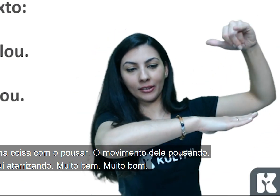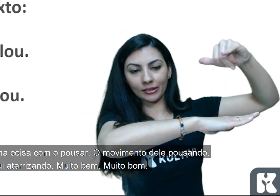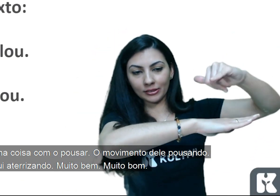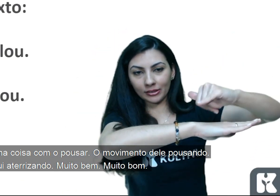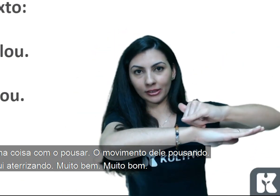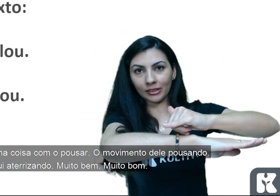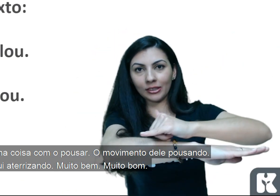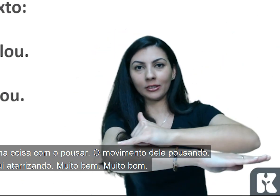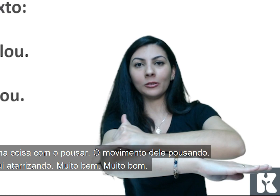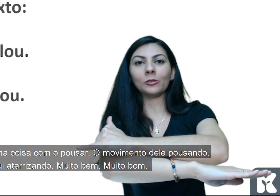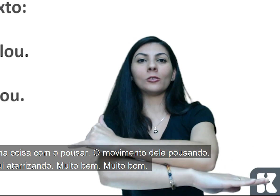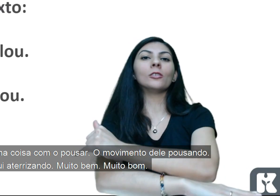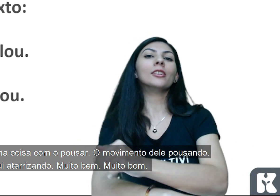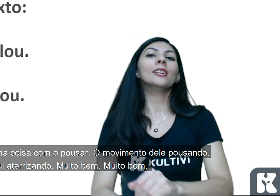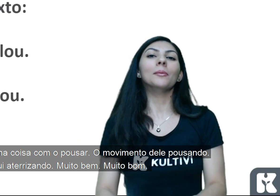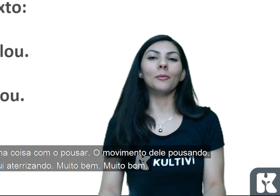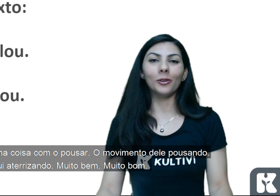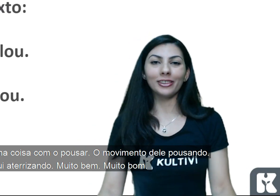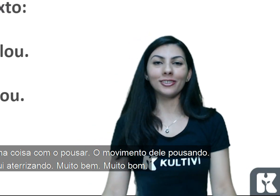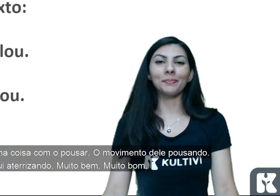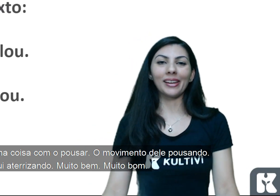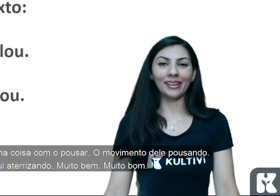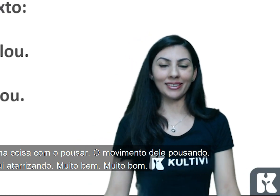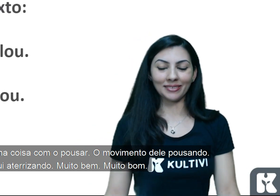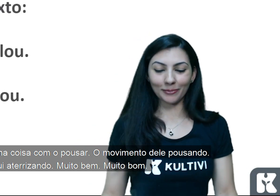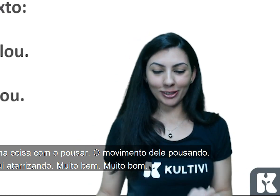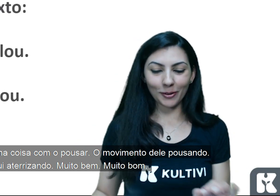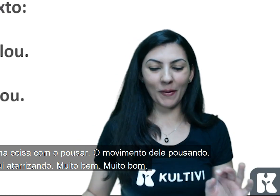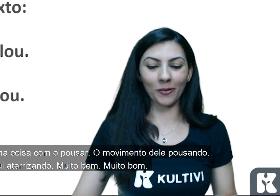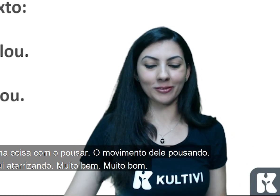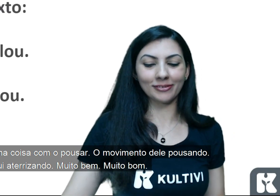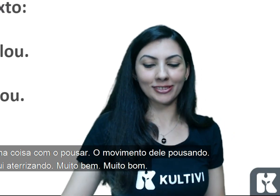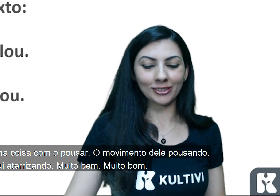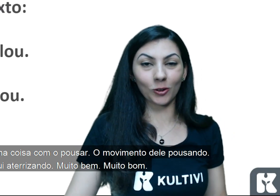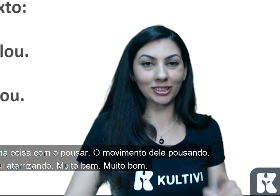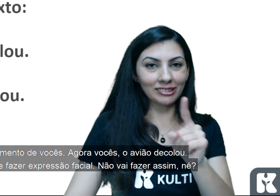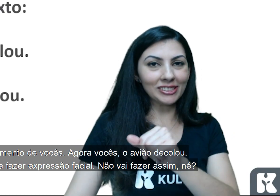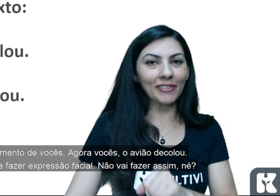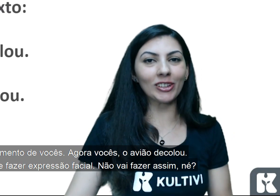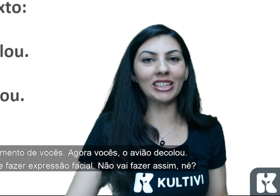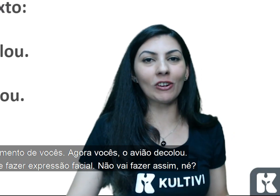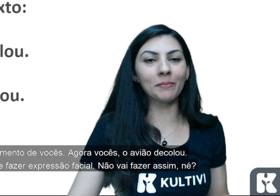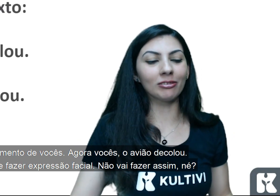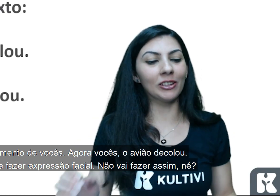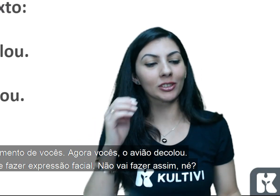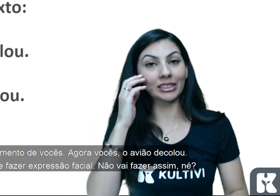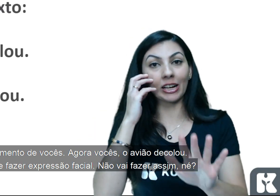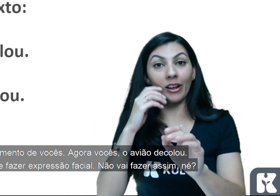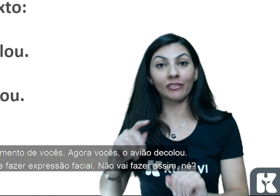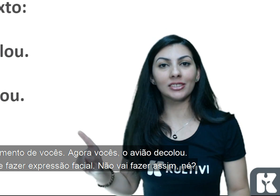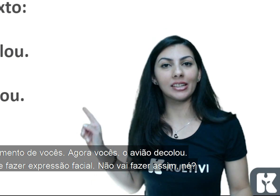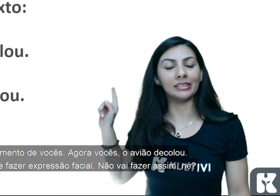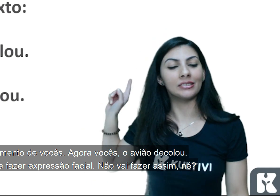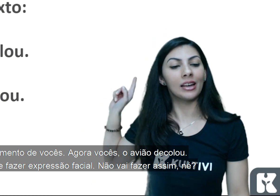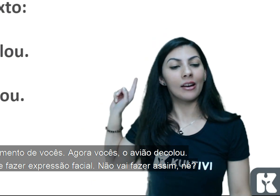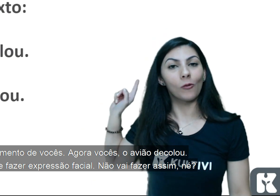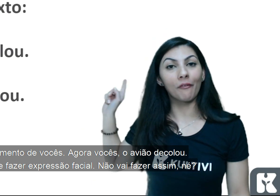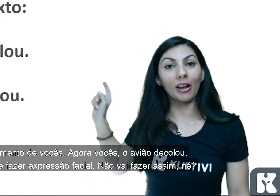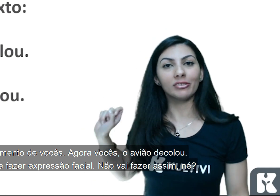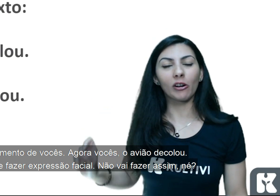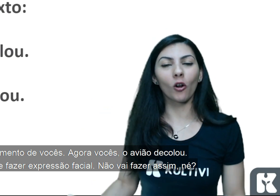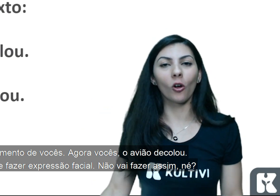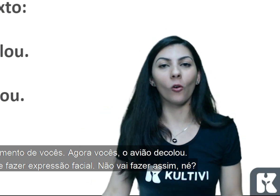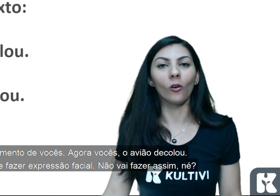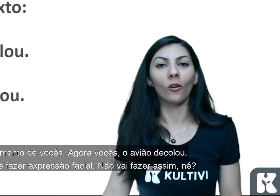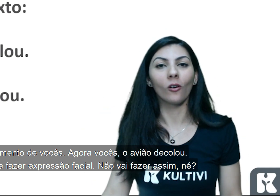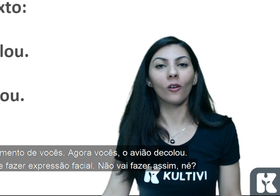Aqui, aterrissando. Muito bem. Muito bom. Gostando de ver o desenvolvimento de vocês. Agora é vocês. O